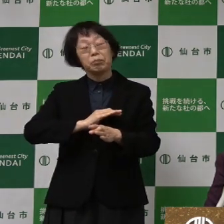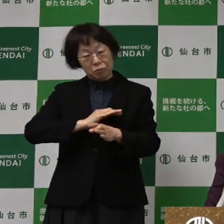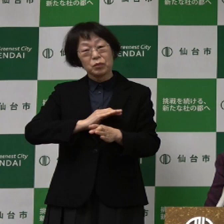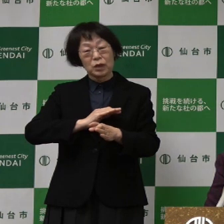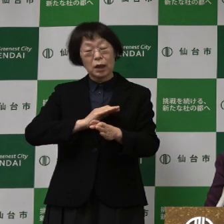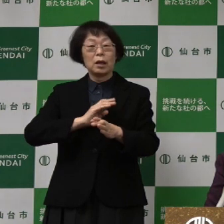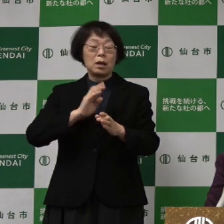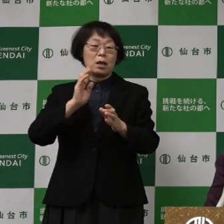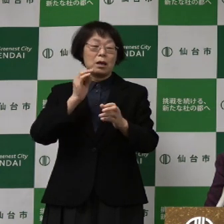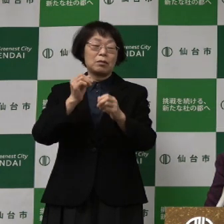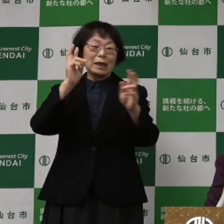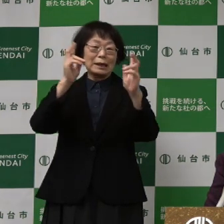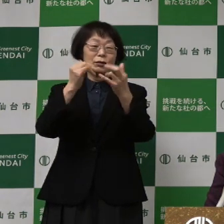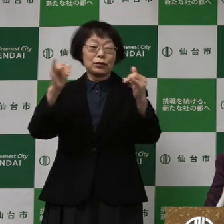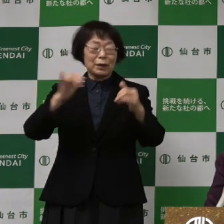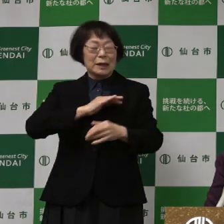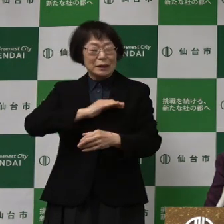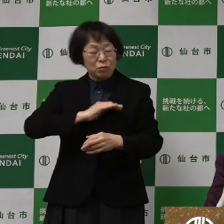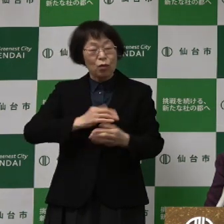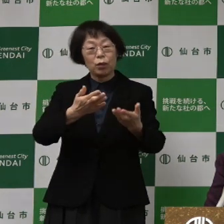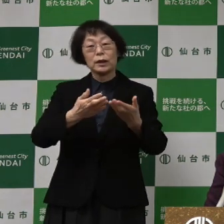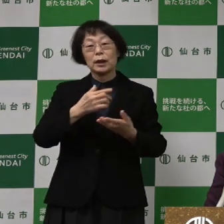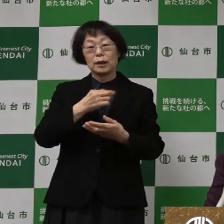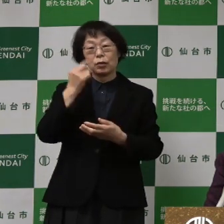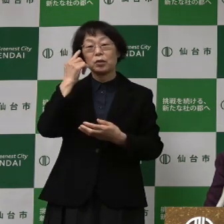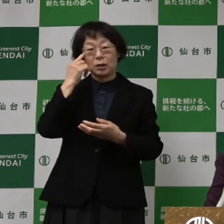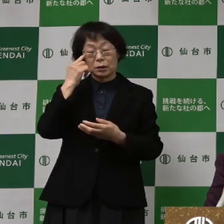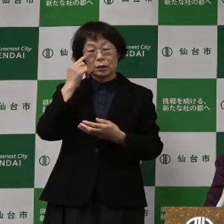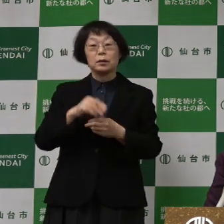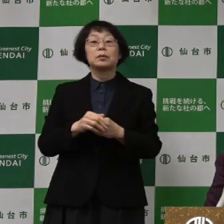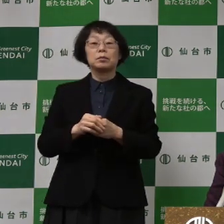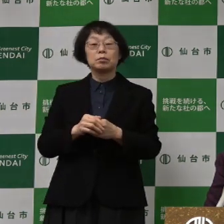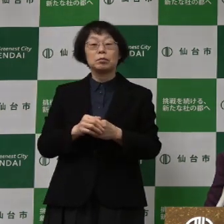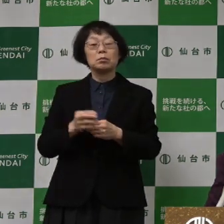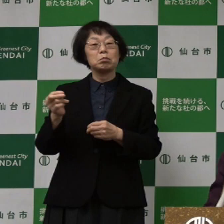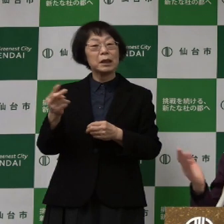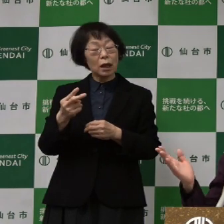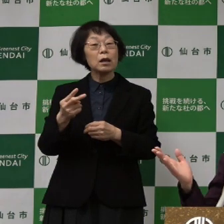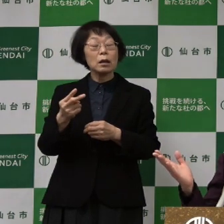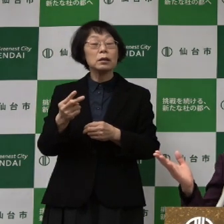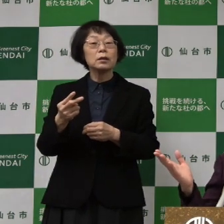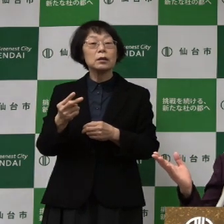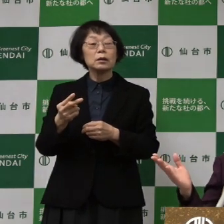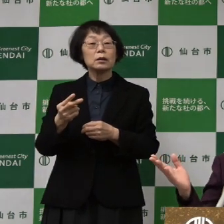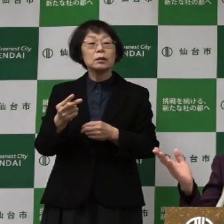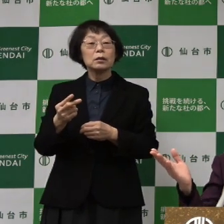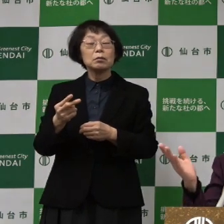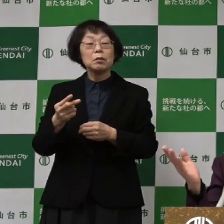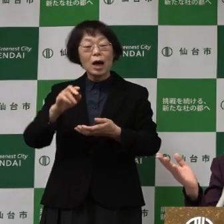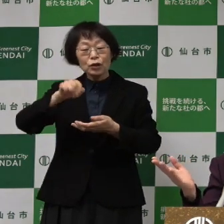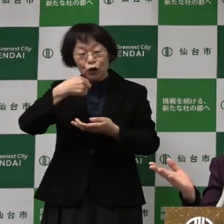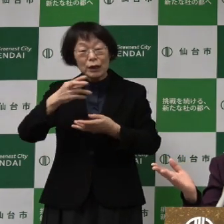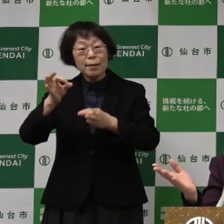事業者の方々にはご辛抱いただきたいというふうに思いますし、また可能な食事が可能